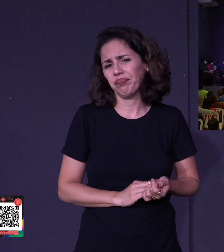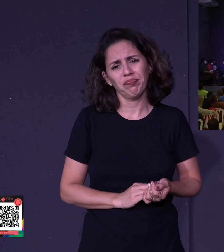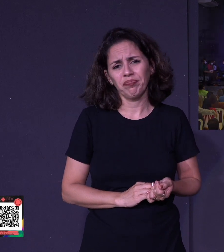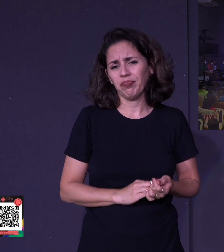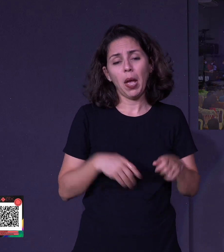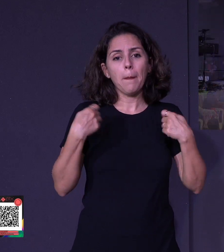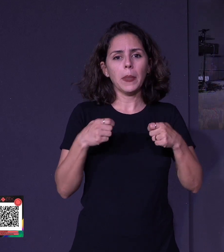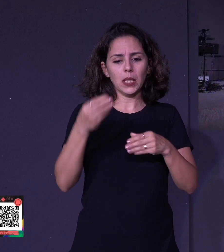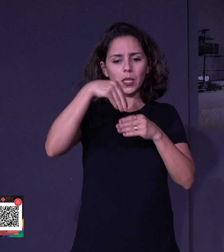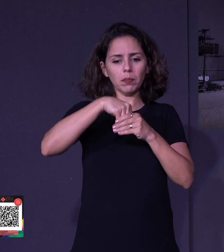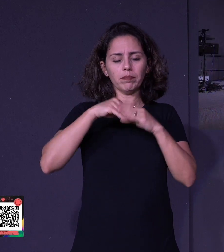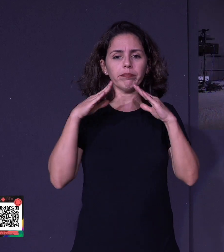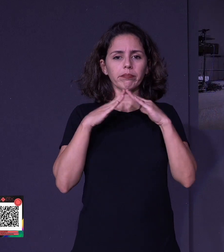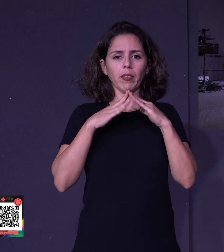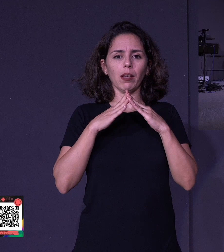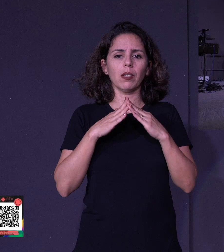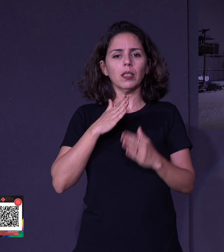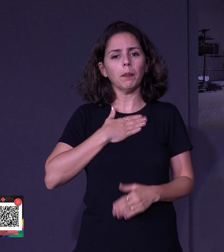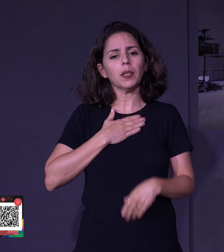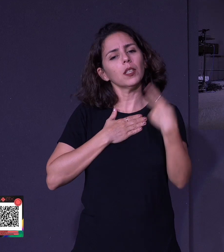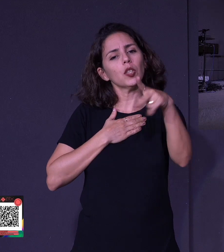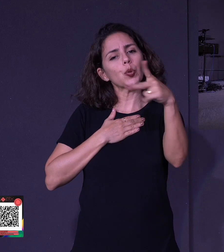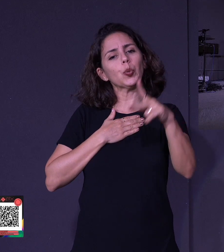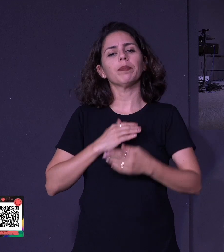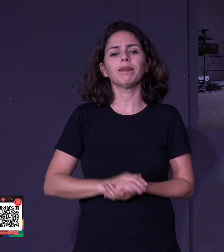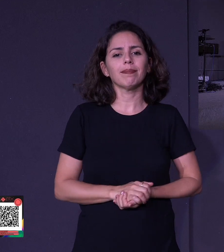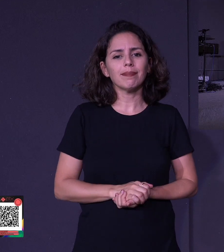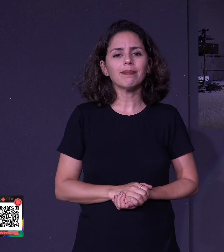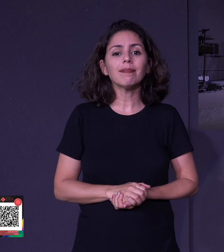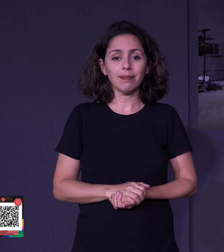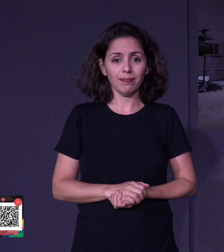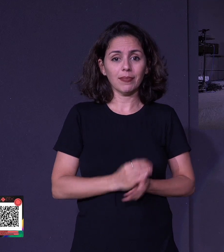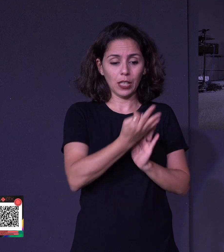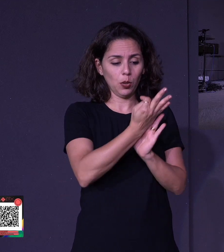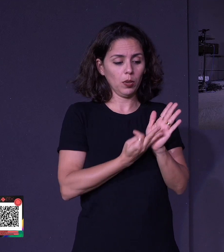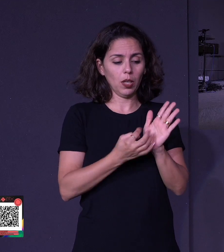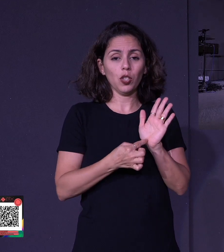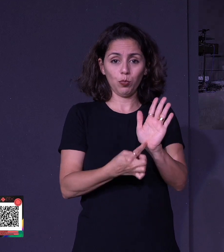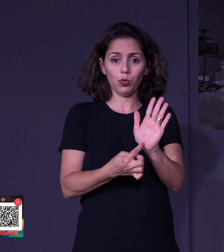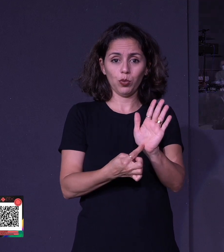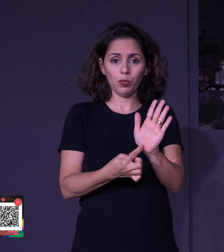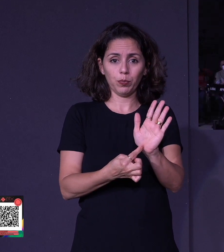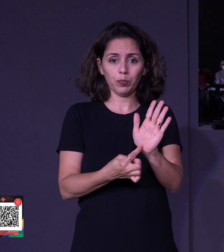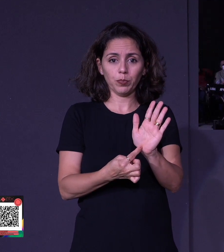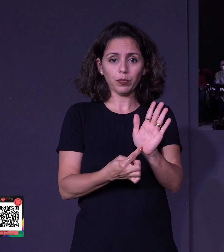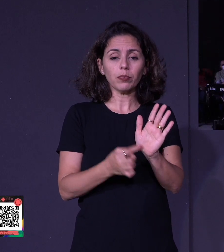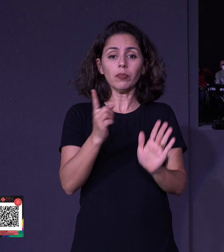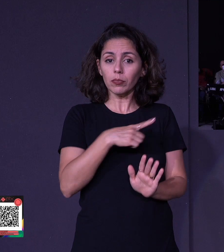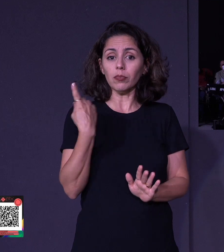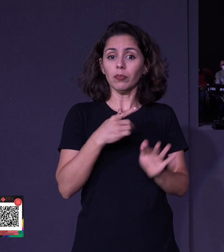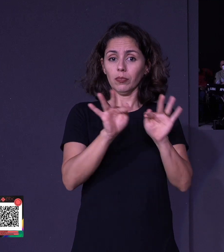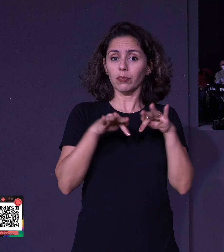dentro da minha e da sua casa. E o texto diz mais: que a nossa família